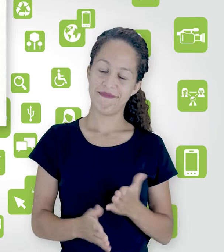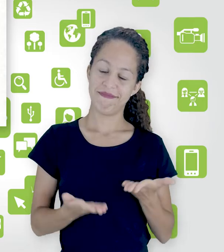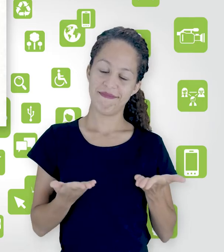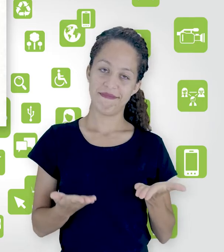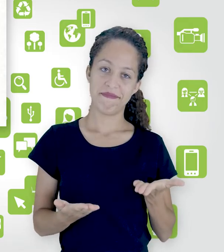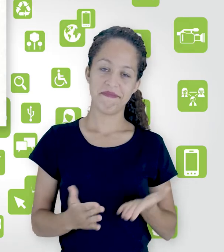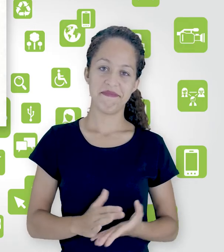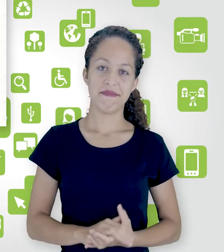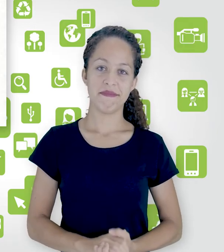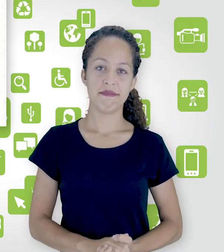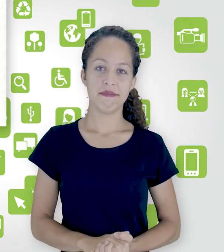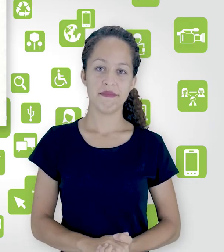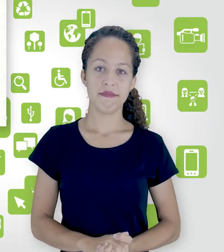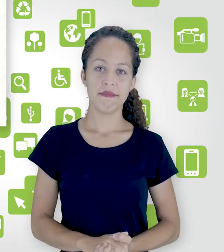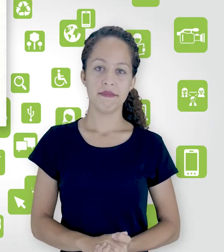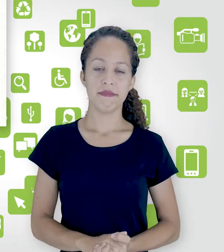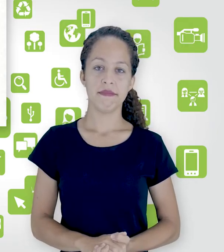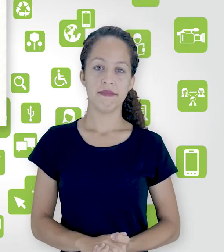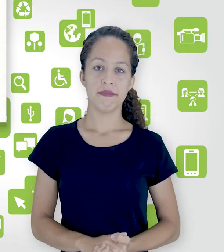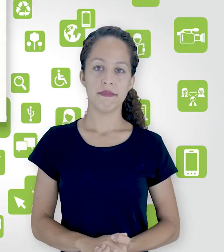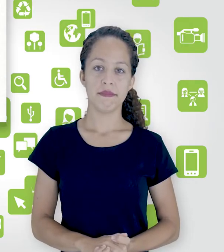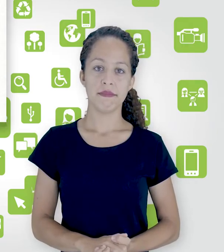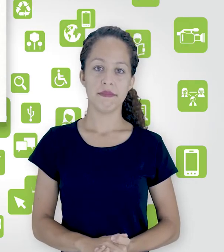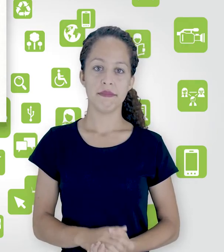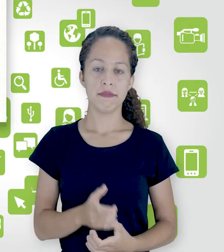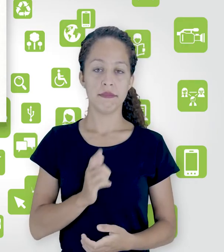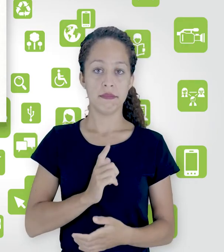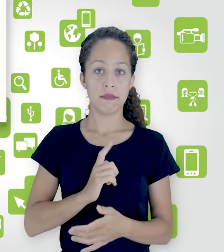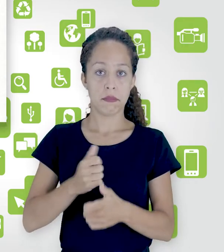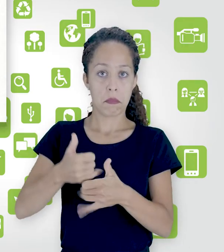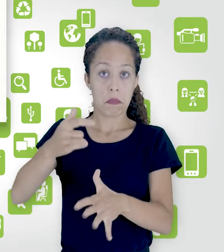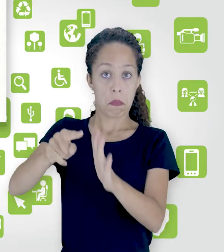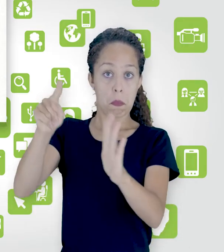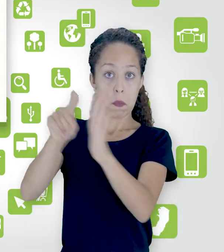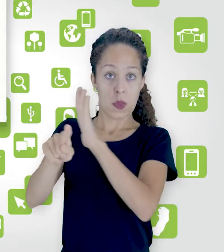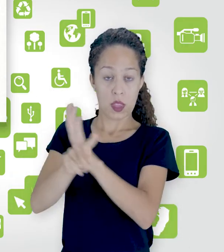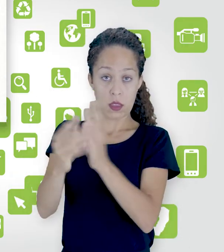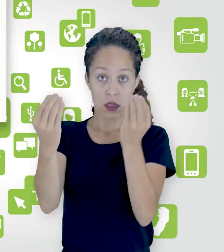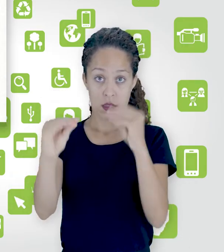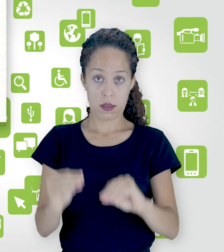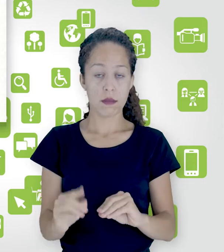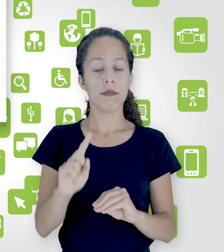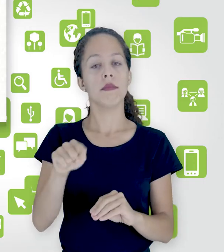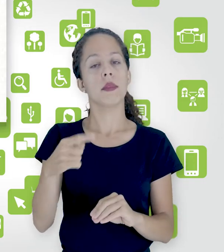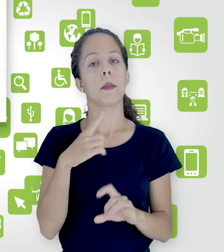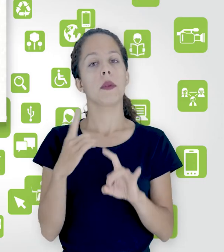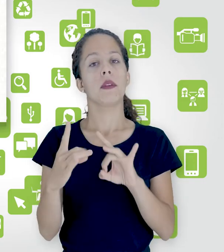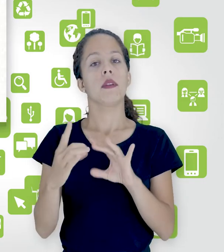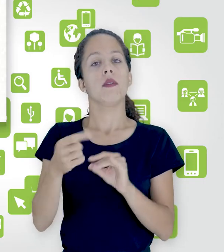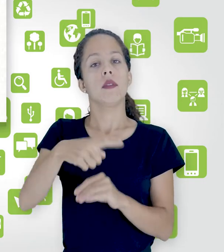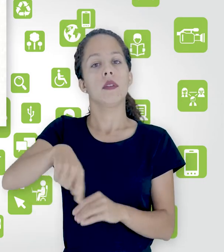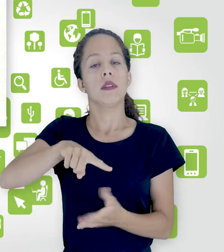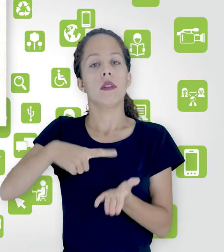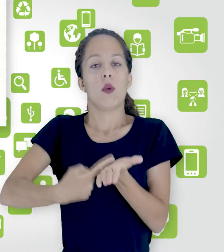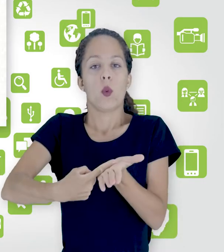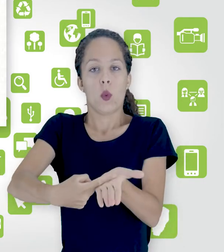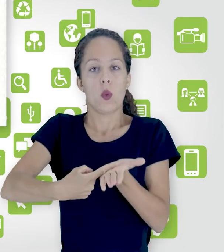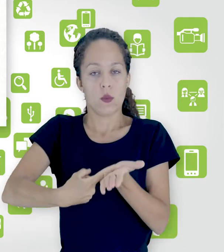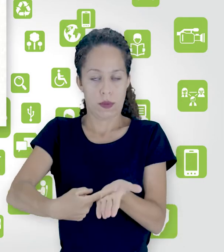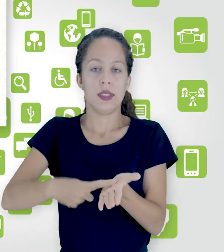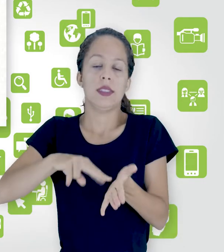e pronto e depois que você criou todas as questões que você pode incluir os feedbacks